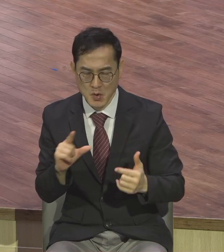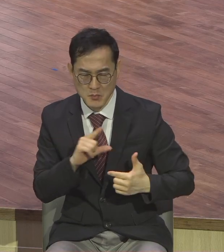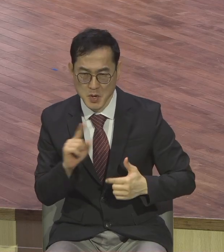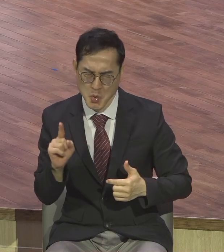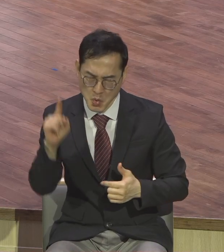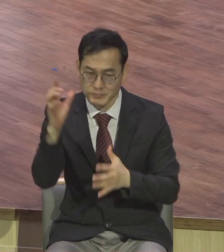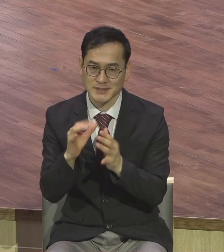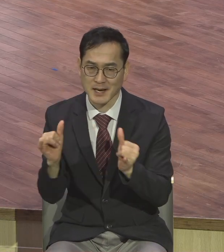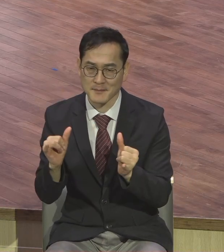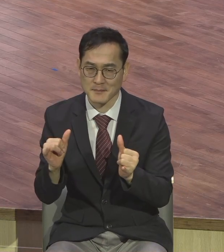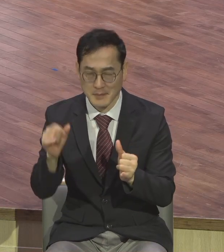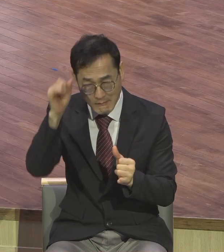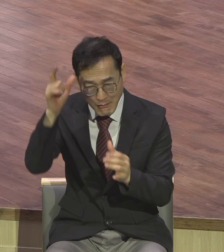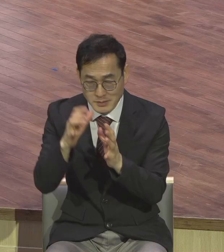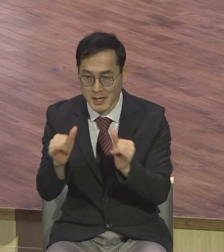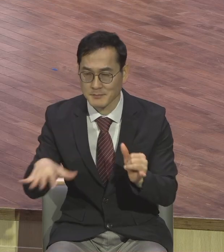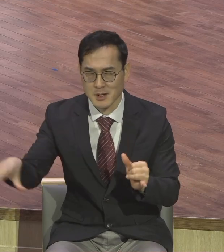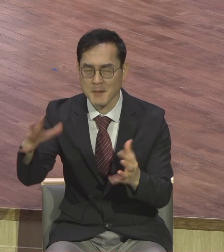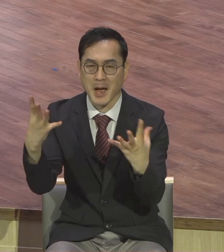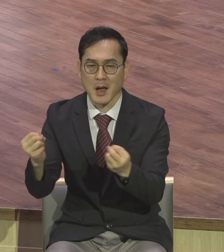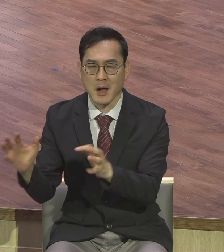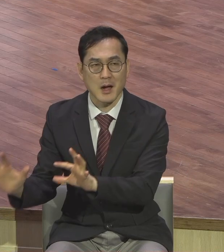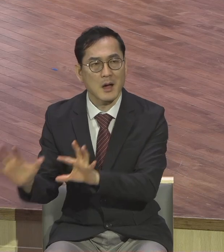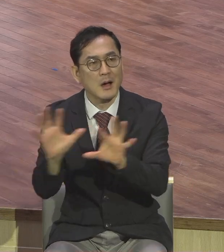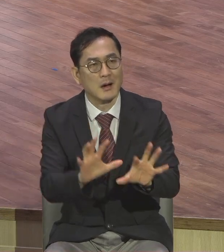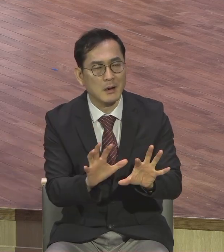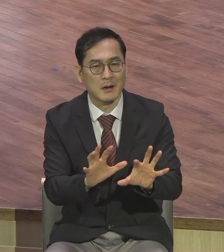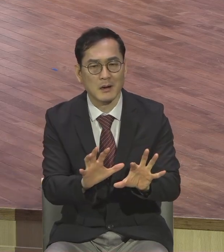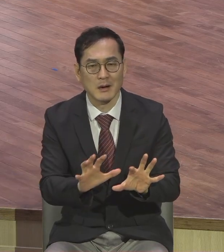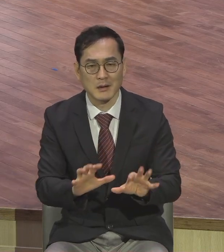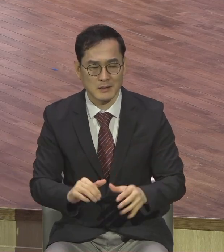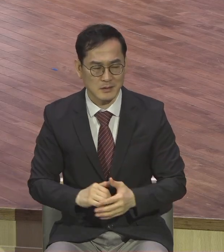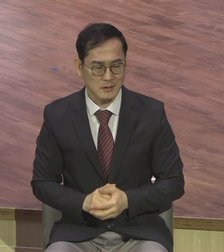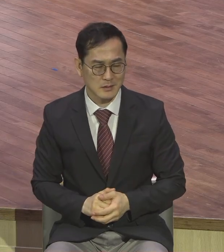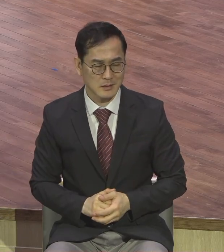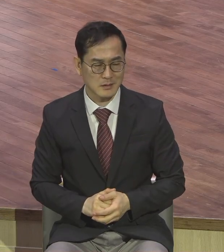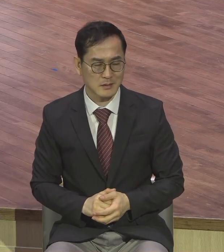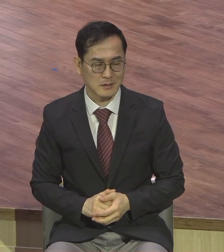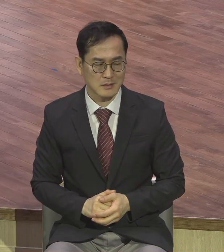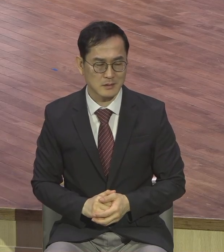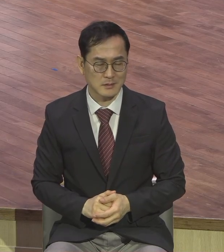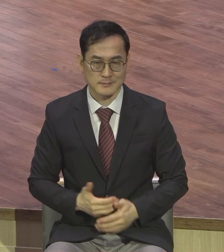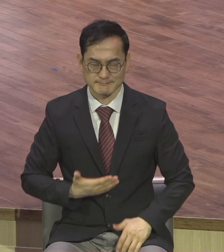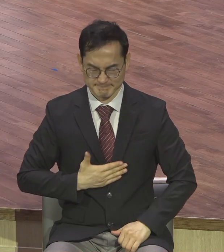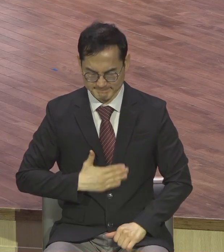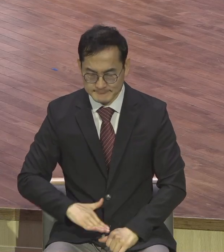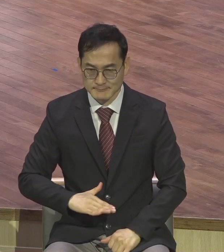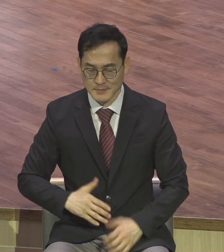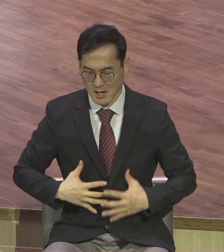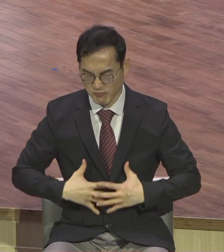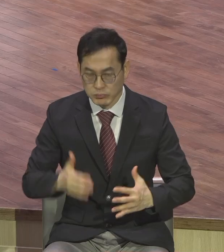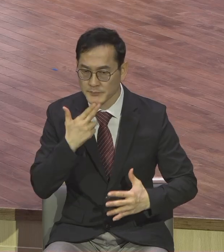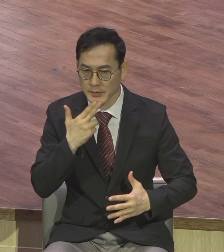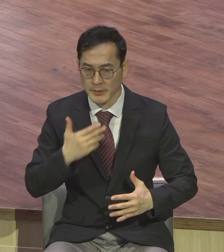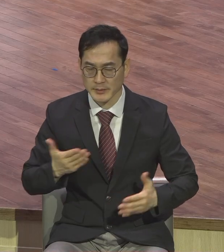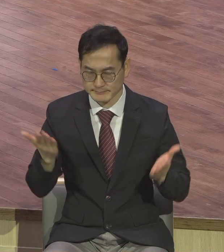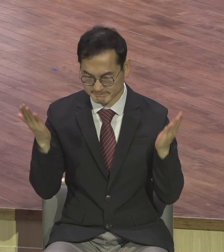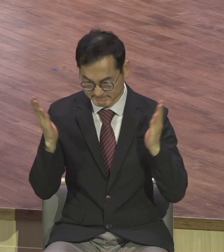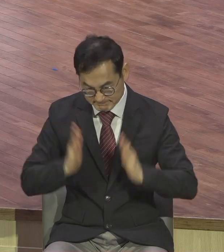일단 배가 안 나왔어요. 배, 그러니까 막 뚱뚱한 사람이 별로 없어요. 다 아주 날씬하고 전부 쫙쫙